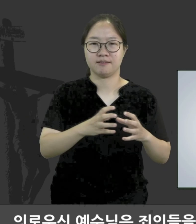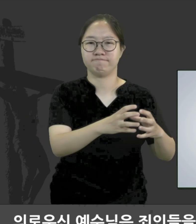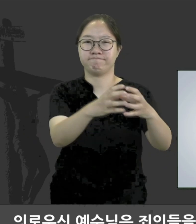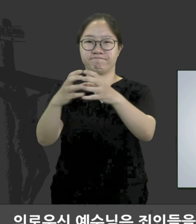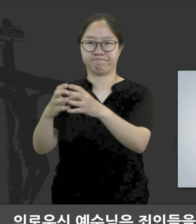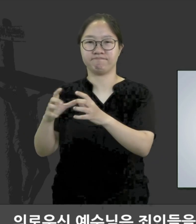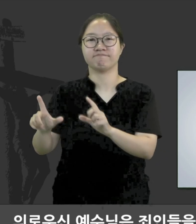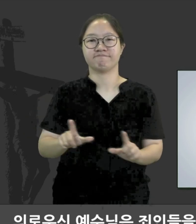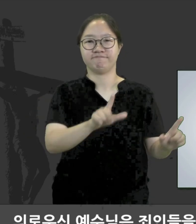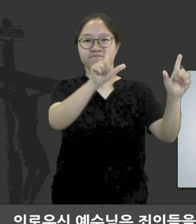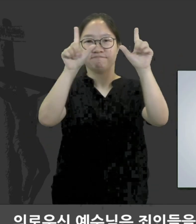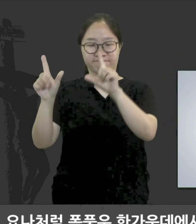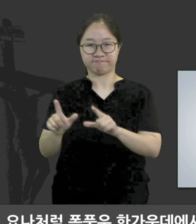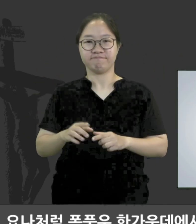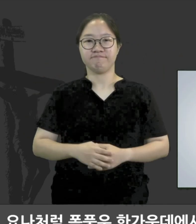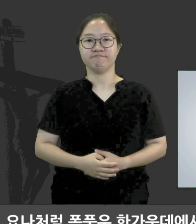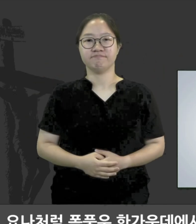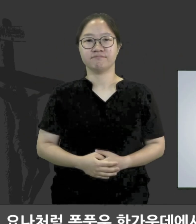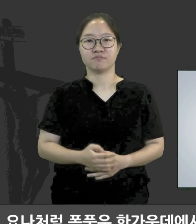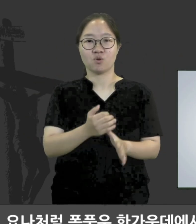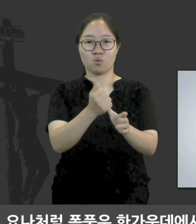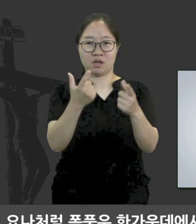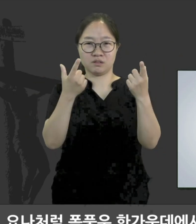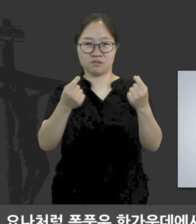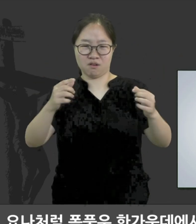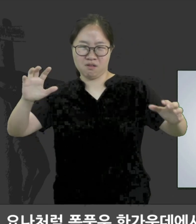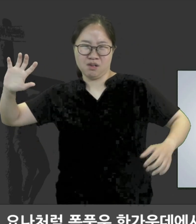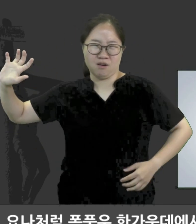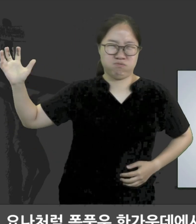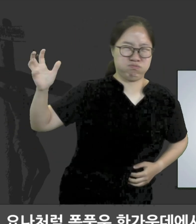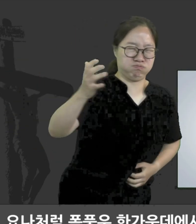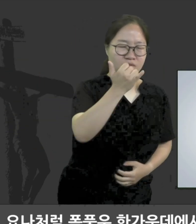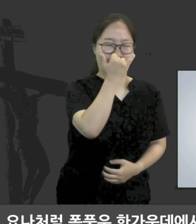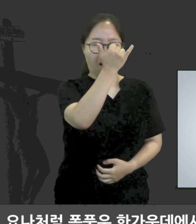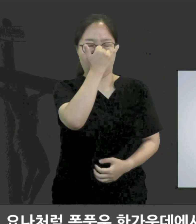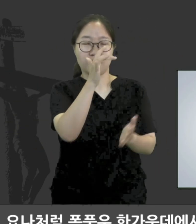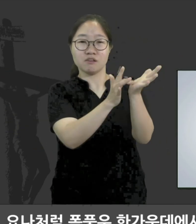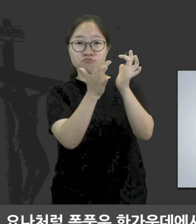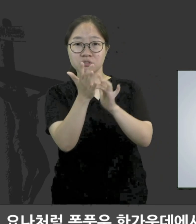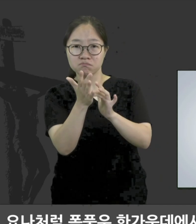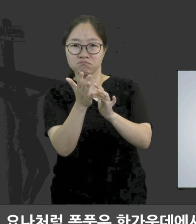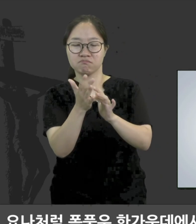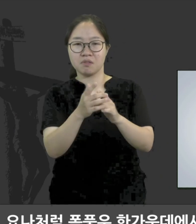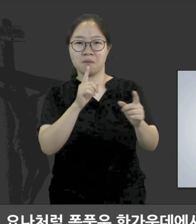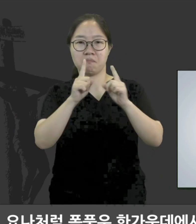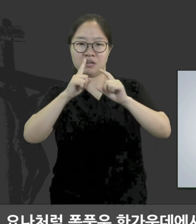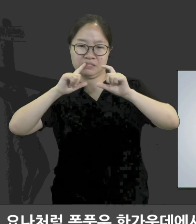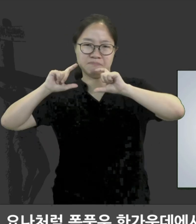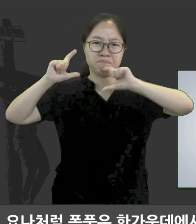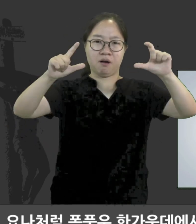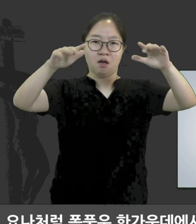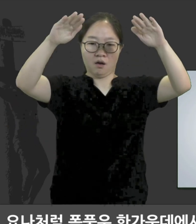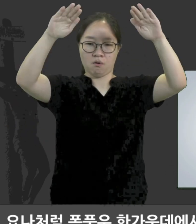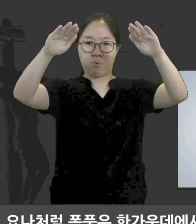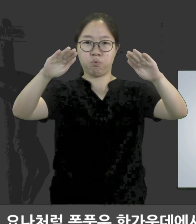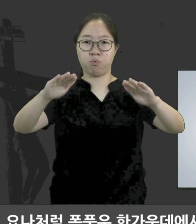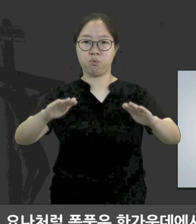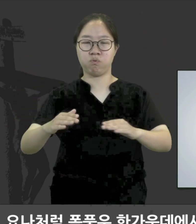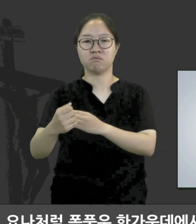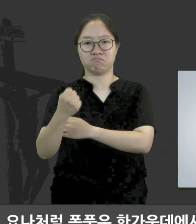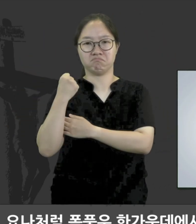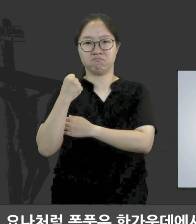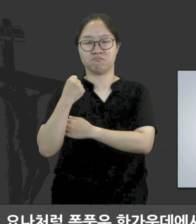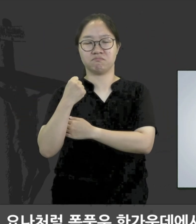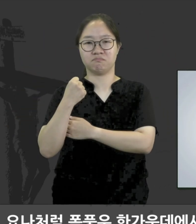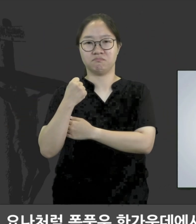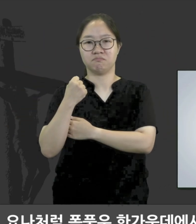함께 거하셨습니다. 요나처럼 폭풍 후 한가운데서 주무시던 예수님은 말씀으로 바람을 잔잔하게 할 수